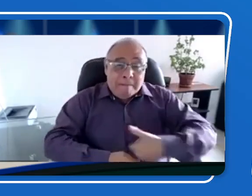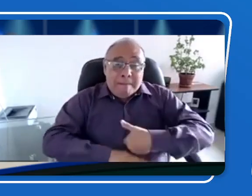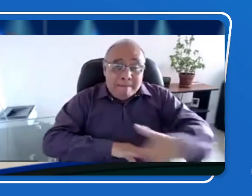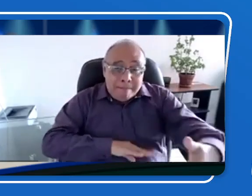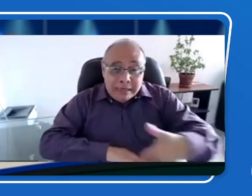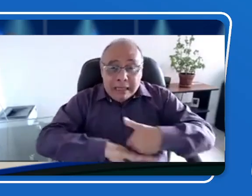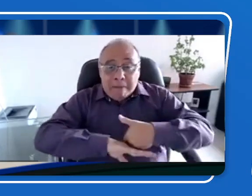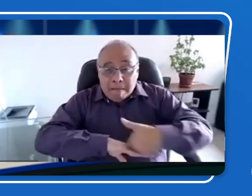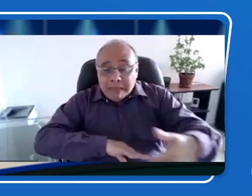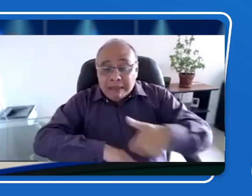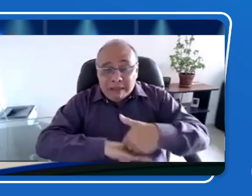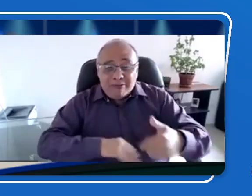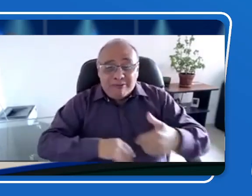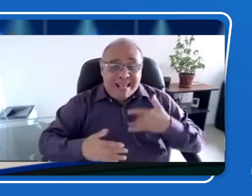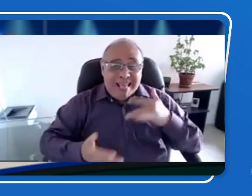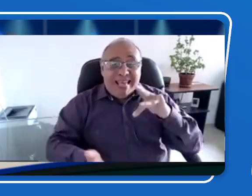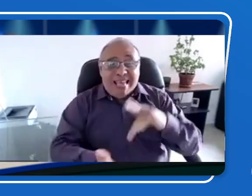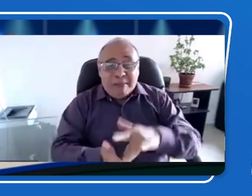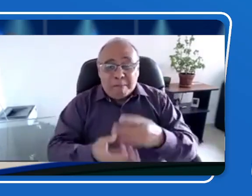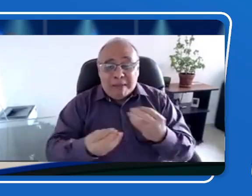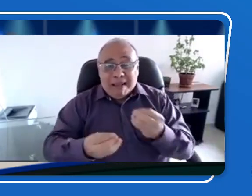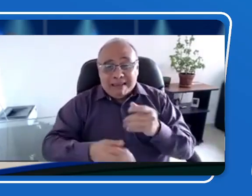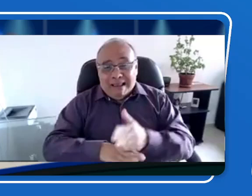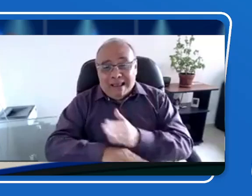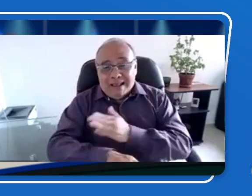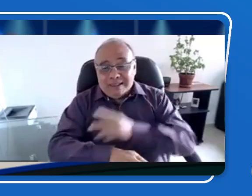Porque como decíamos, muchos están